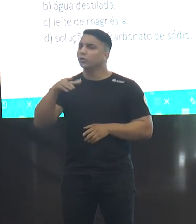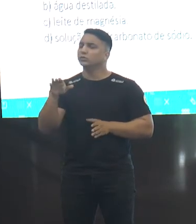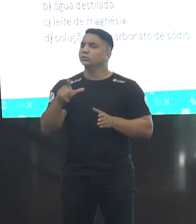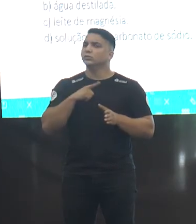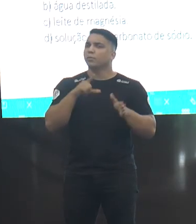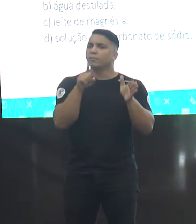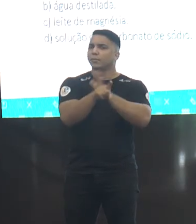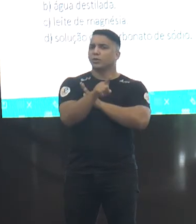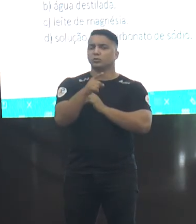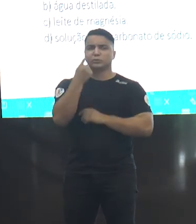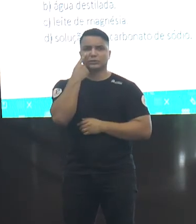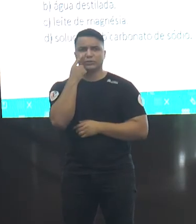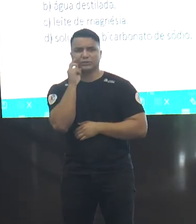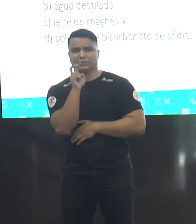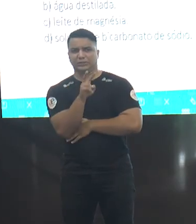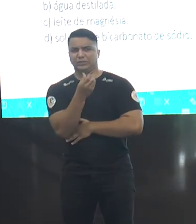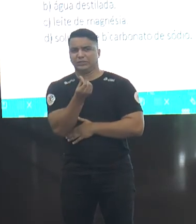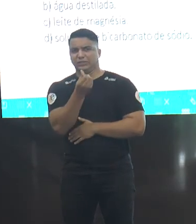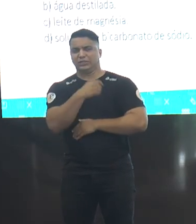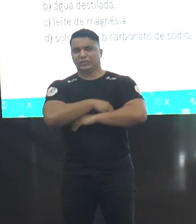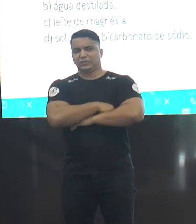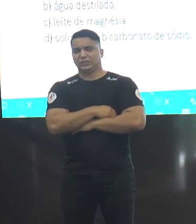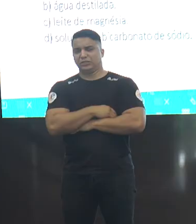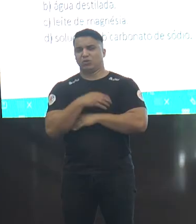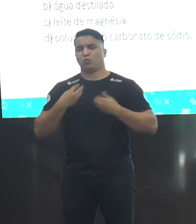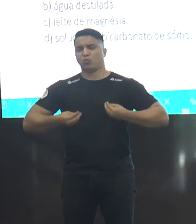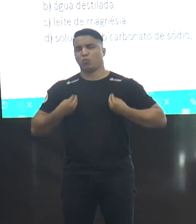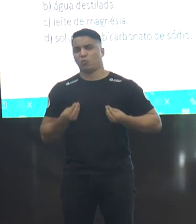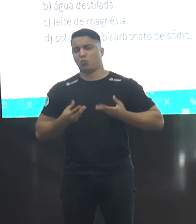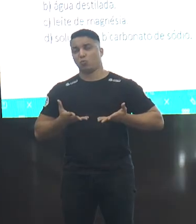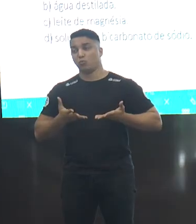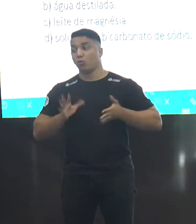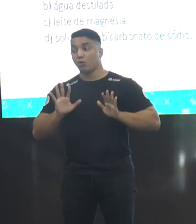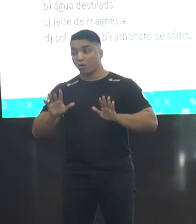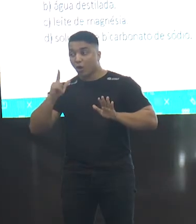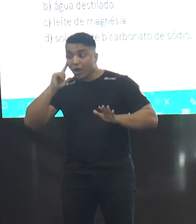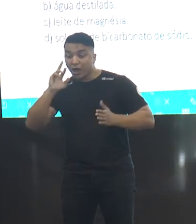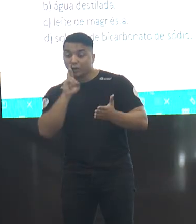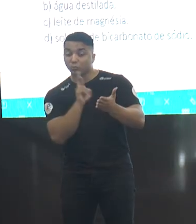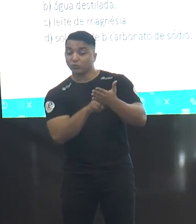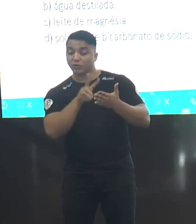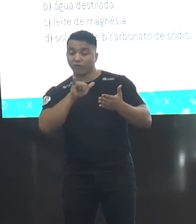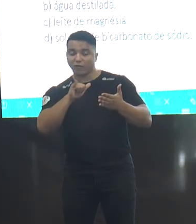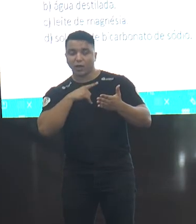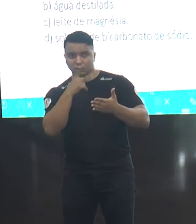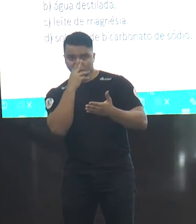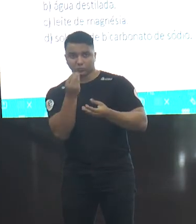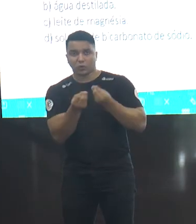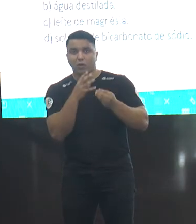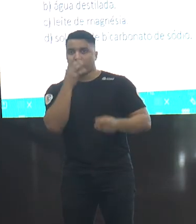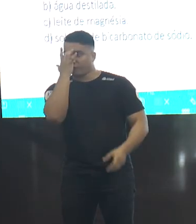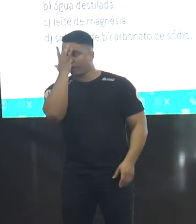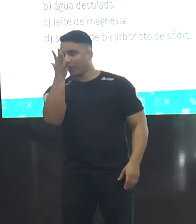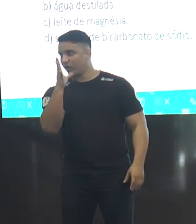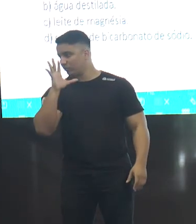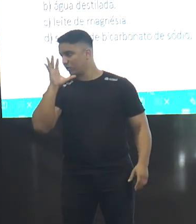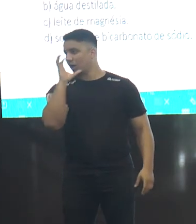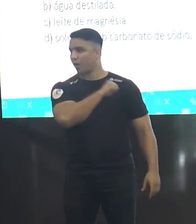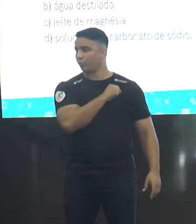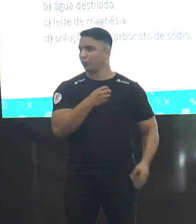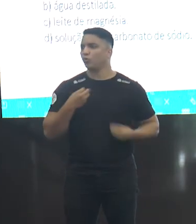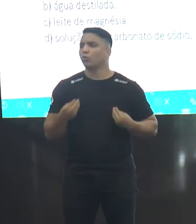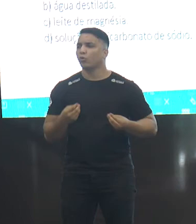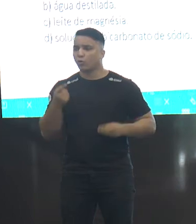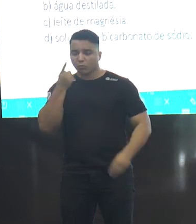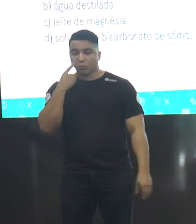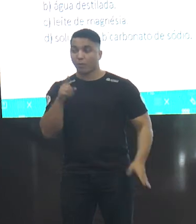uma questão tipo essa, que a gente vai fazer agora, vocês vão resolver não só fácil como rápido.